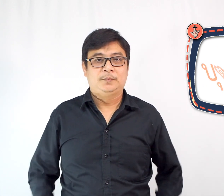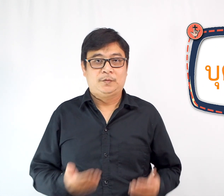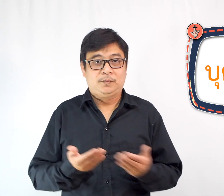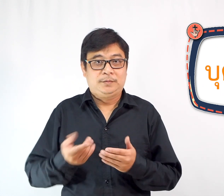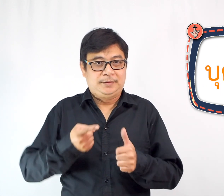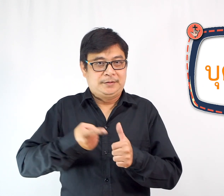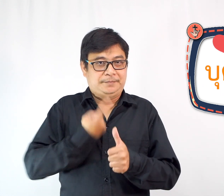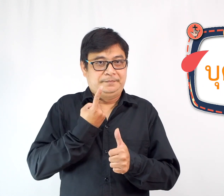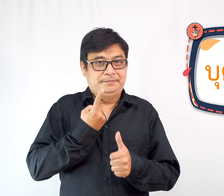บุตรหัวปี